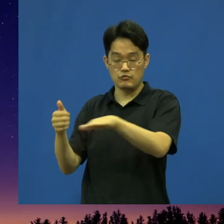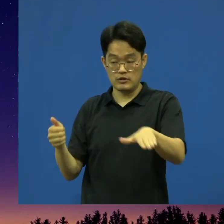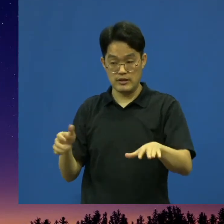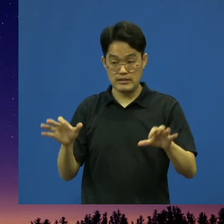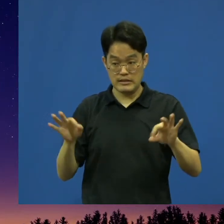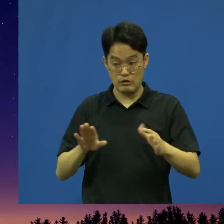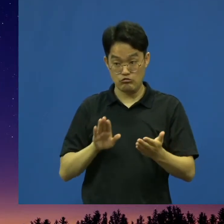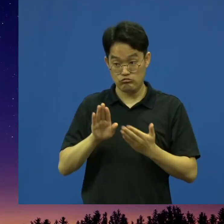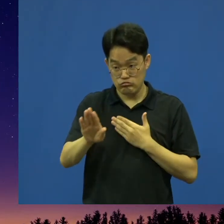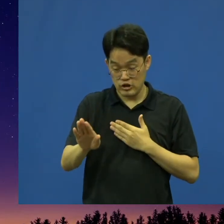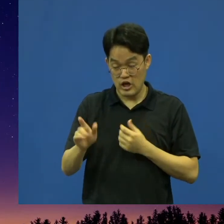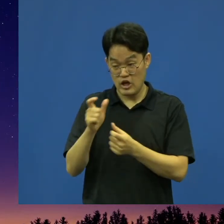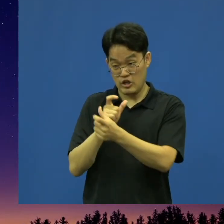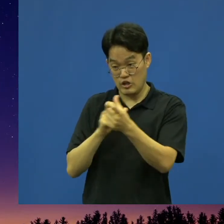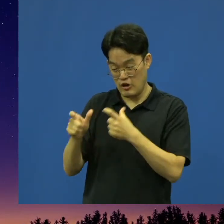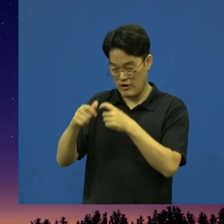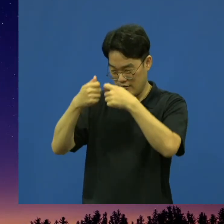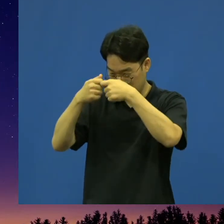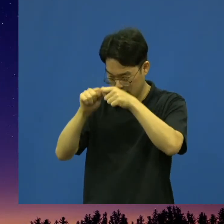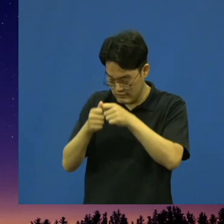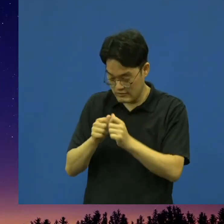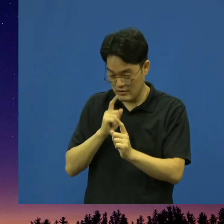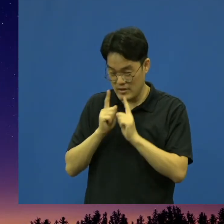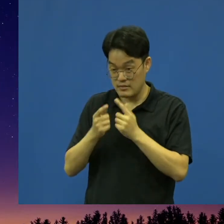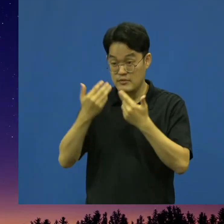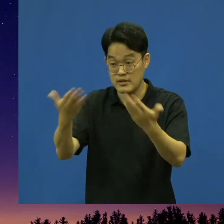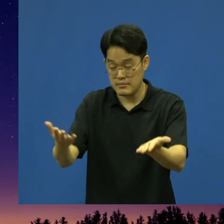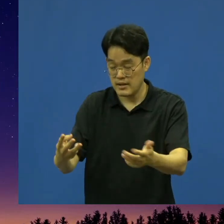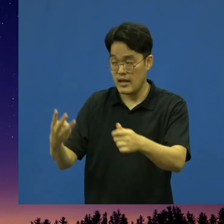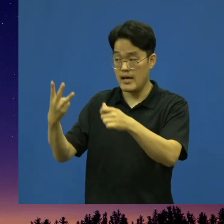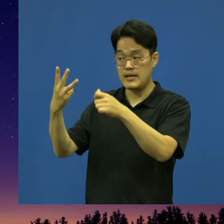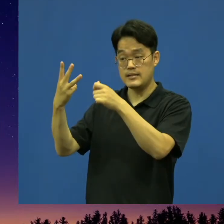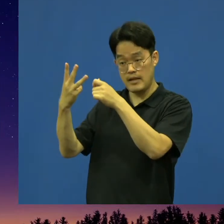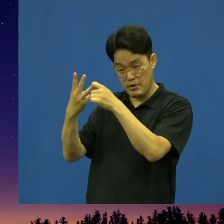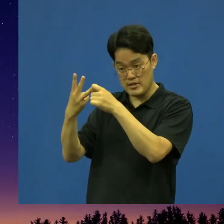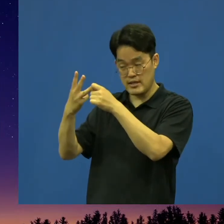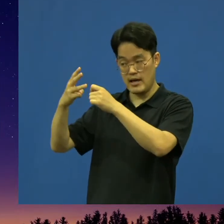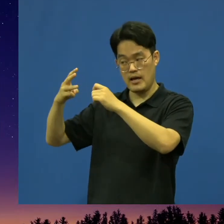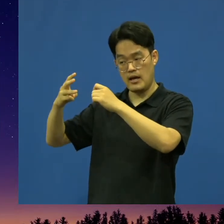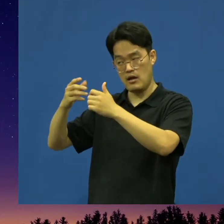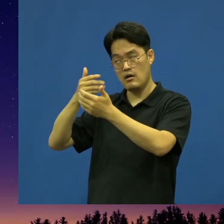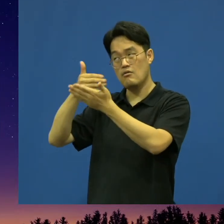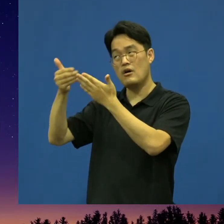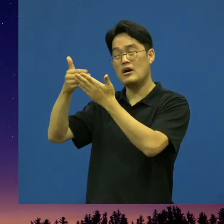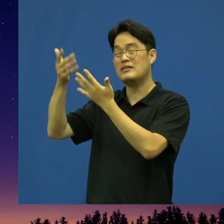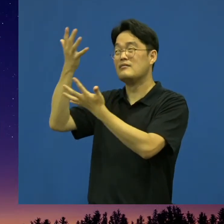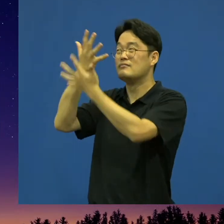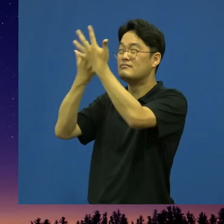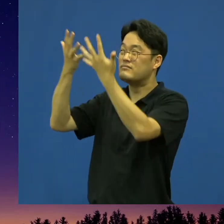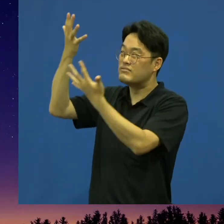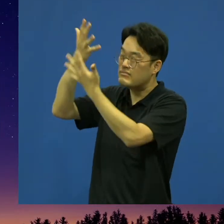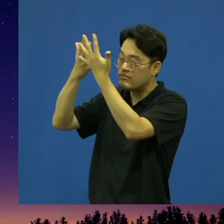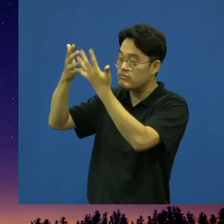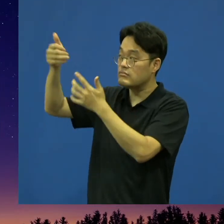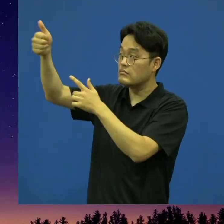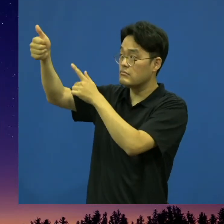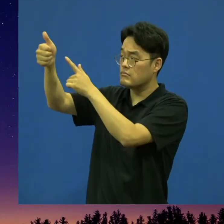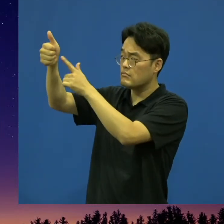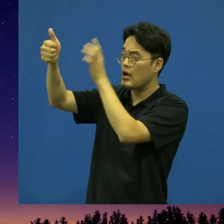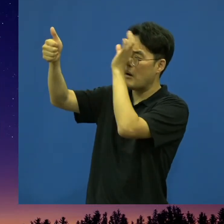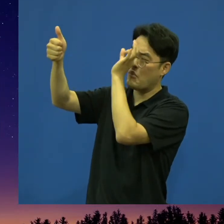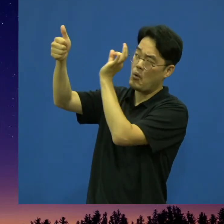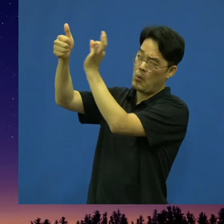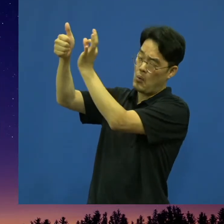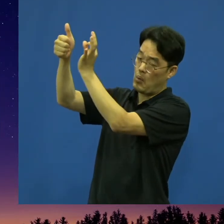더 서상하게 보겠지만, 세 번째 환상은 인자 같은 이가 보였고, 그